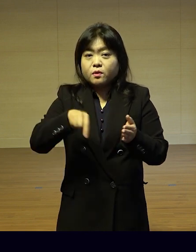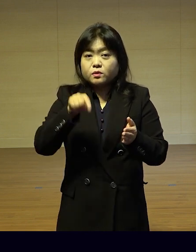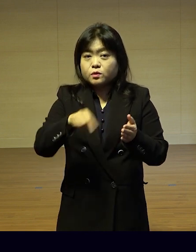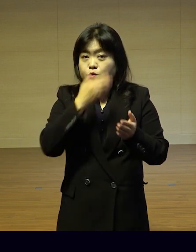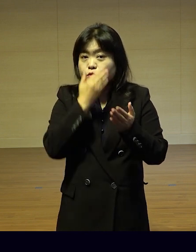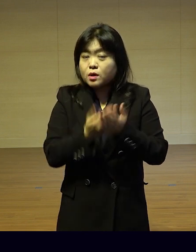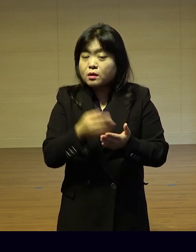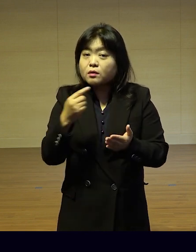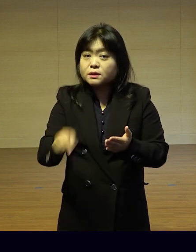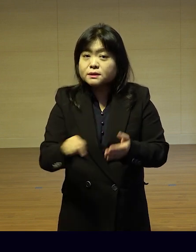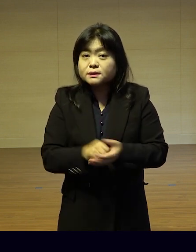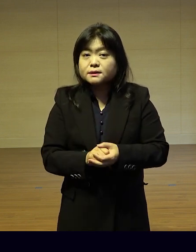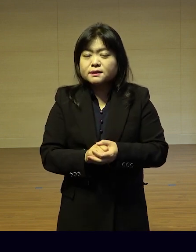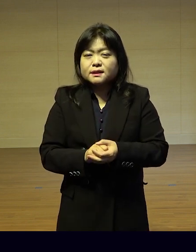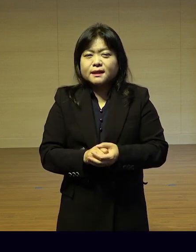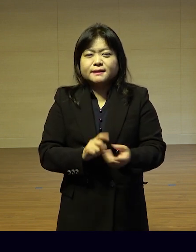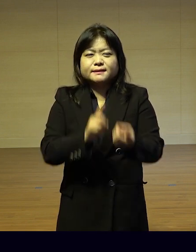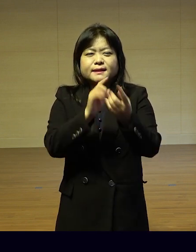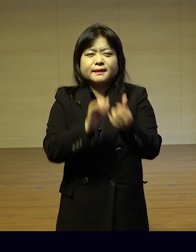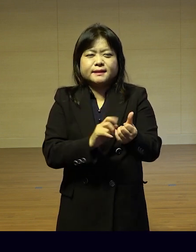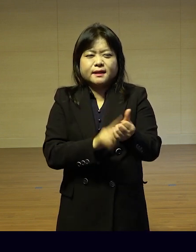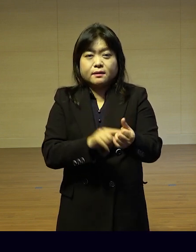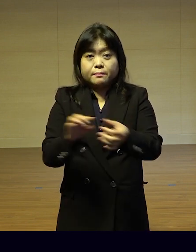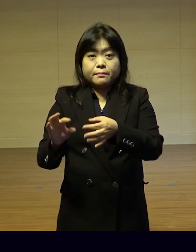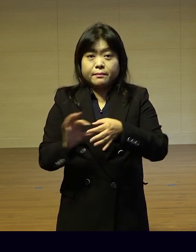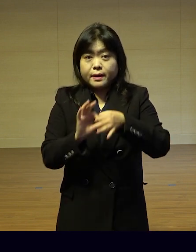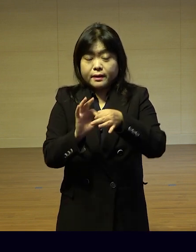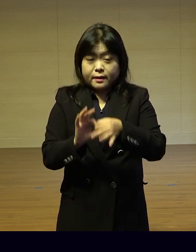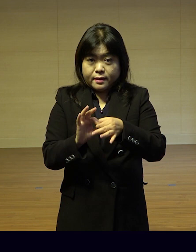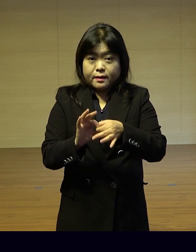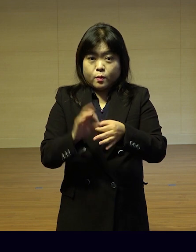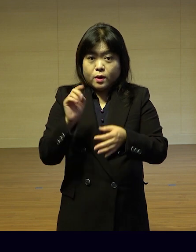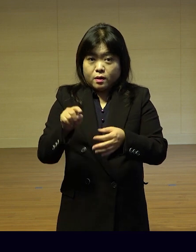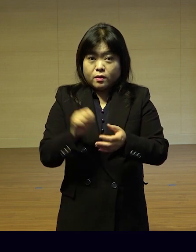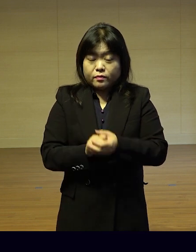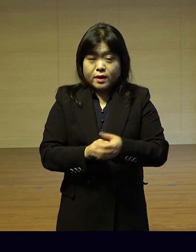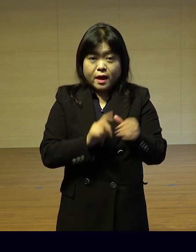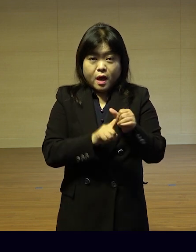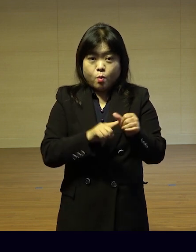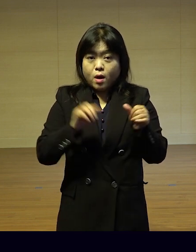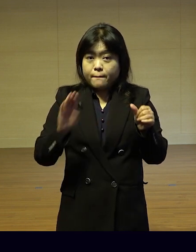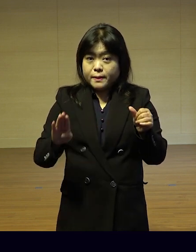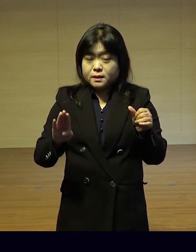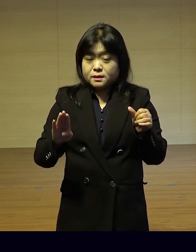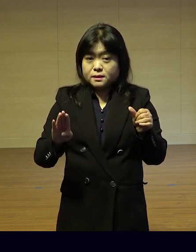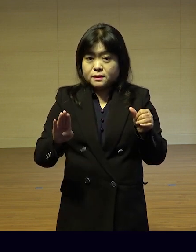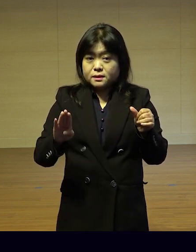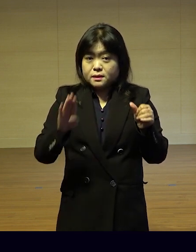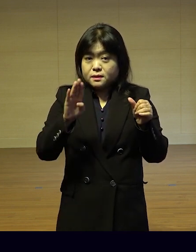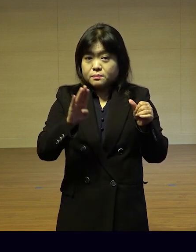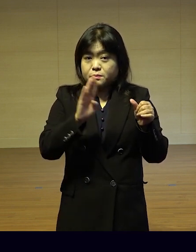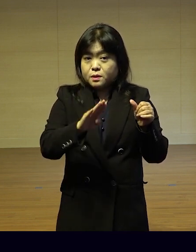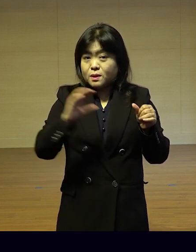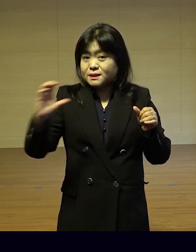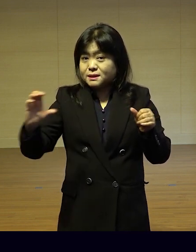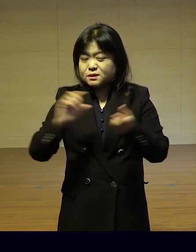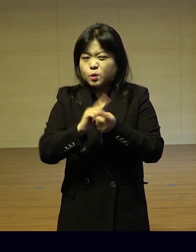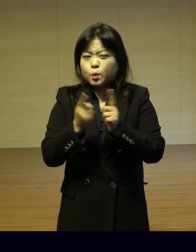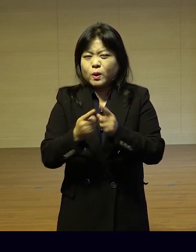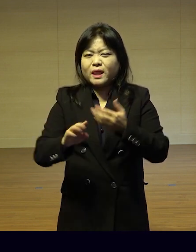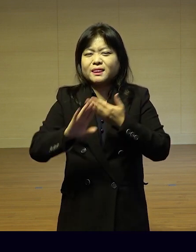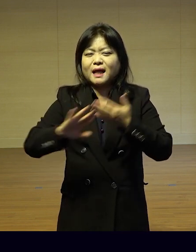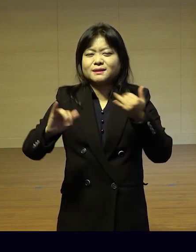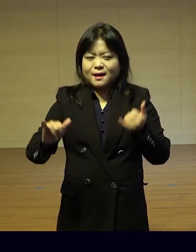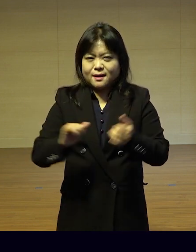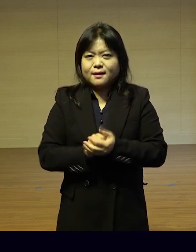것은 바로 타자를 매개로 한 부정이라고 할 수 있는데 A와 B와 C는 서로에게 타자이며